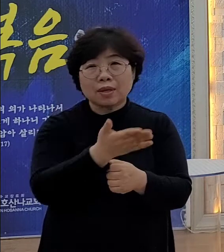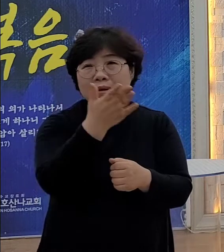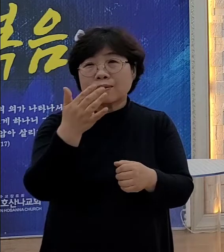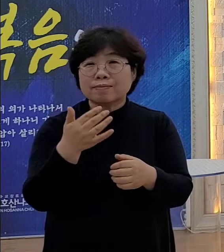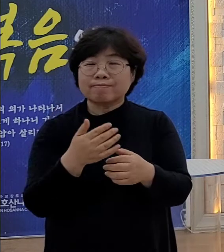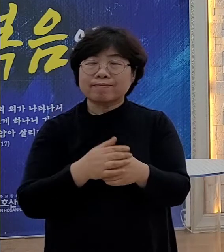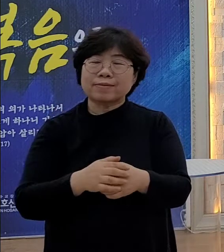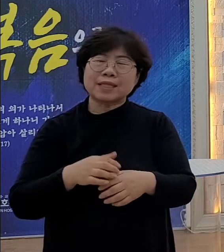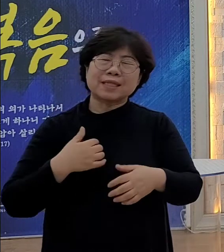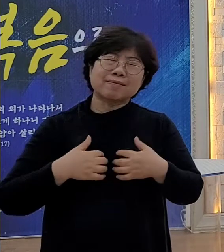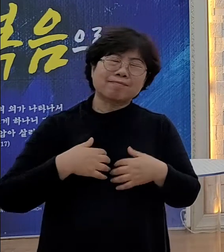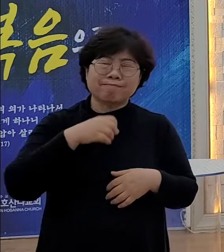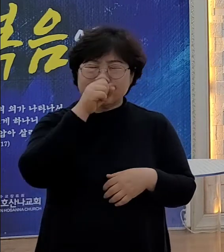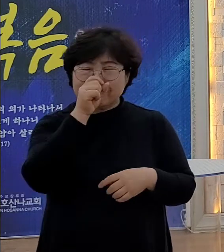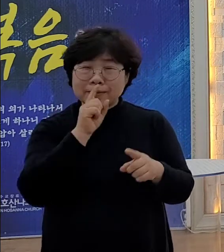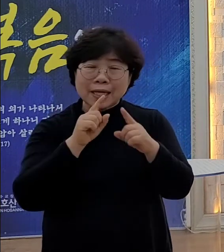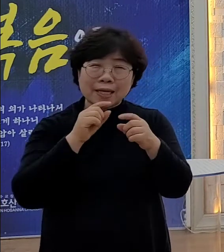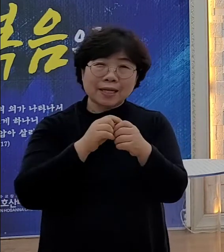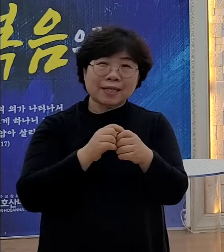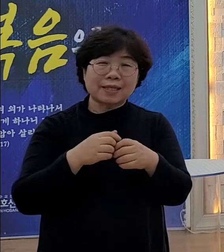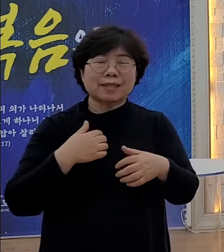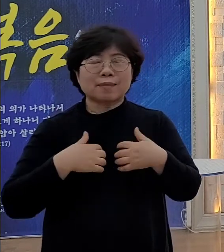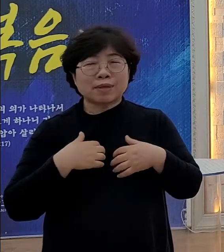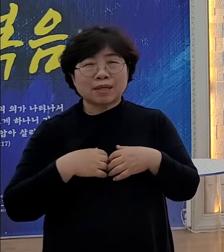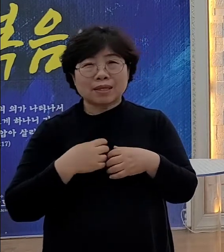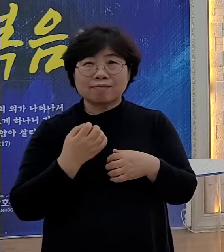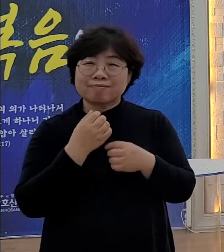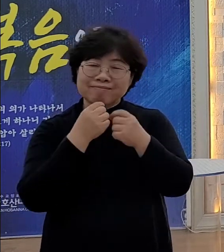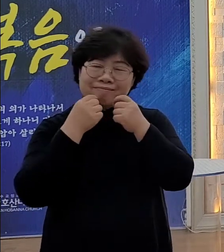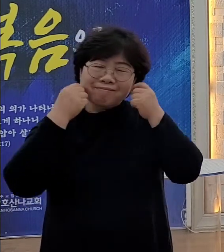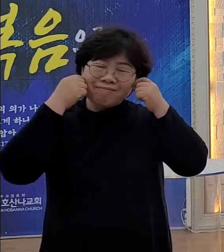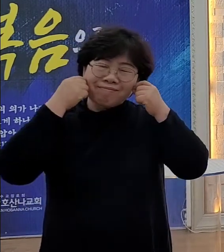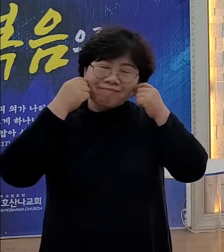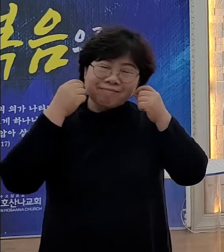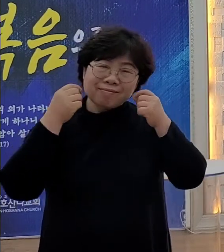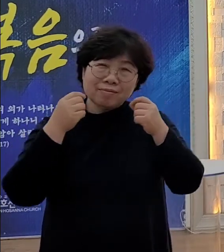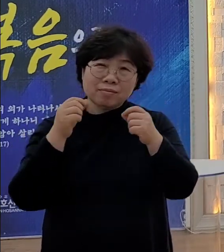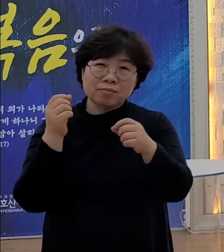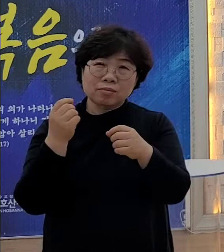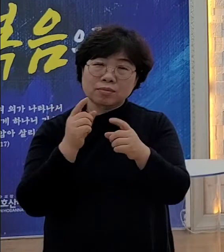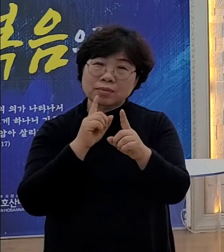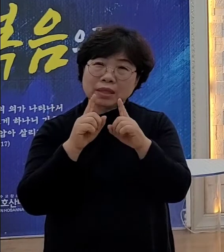소리, 그냥 재밌는 소리 그냥 한 시간 웃다가 보내면 얼마나 좋겠습니까?